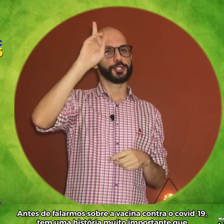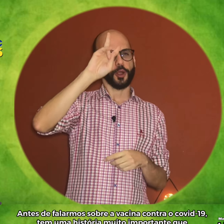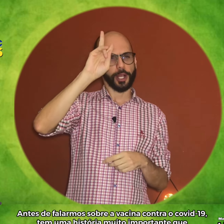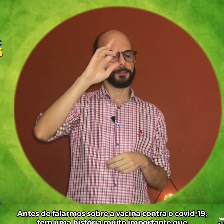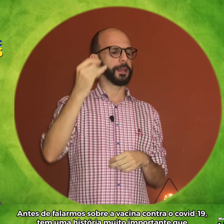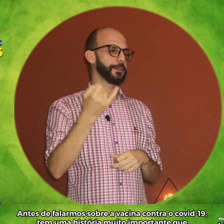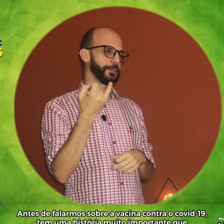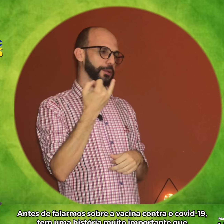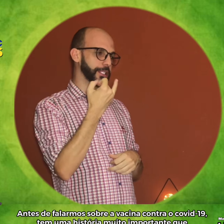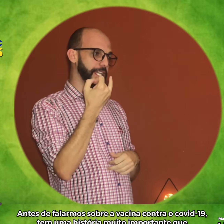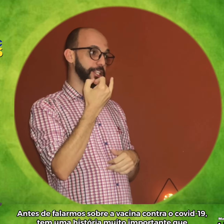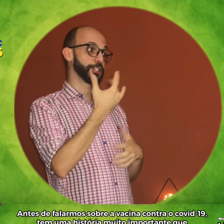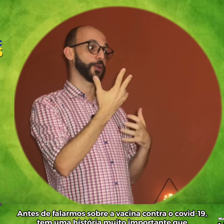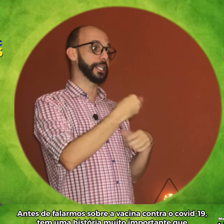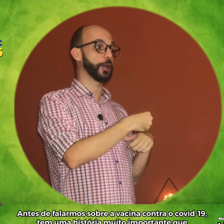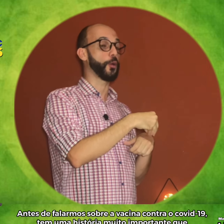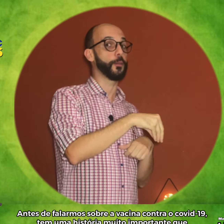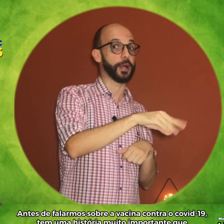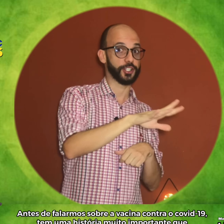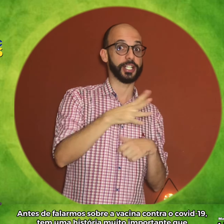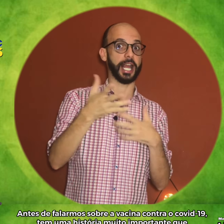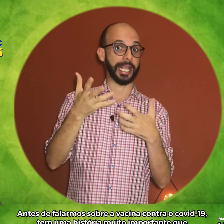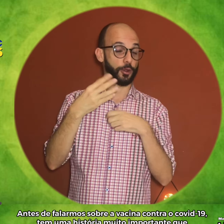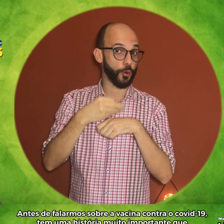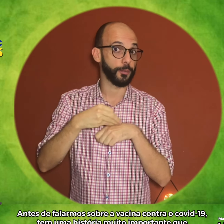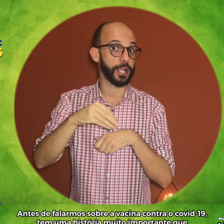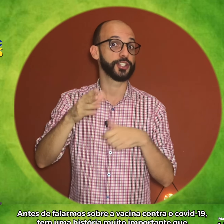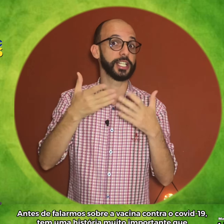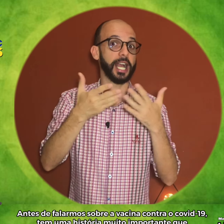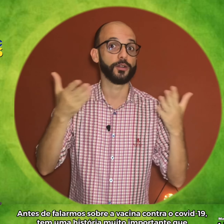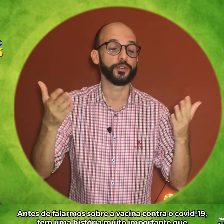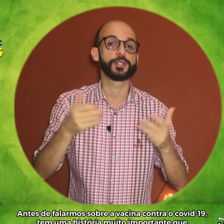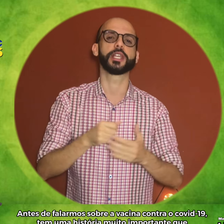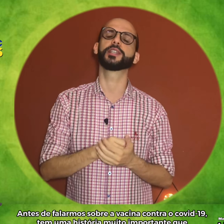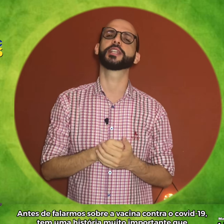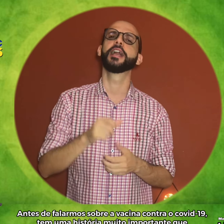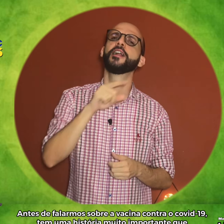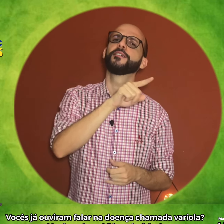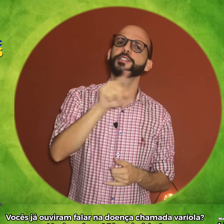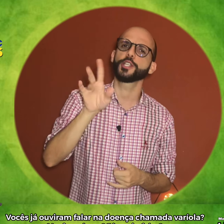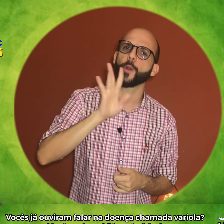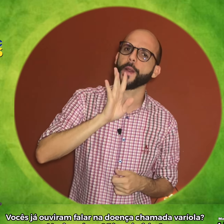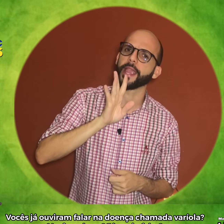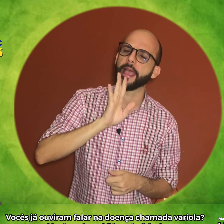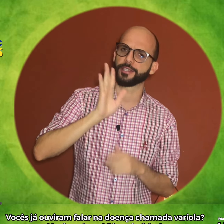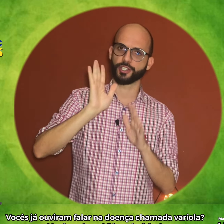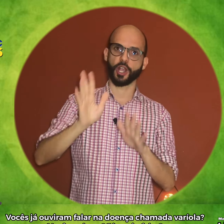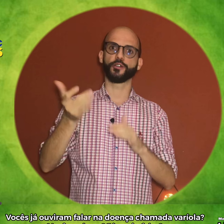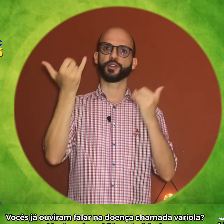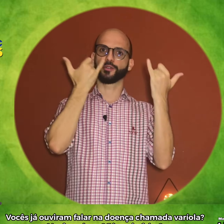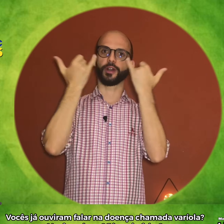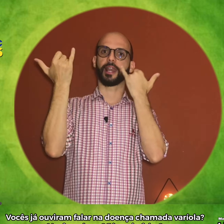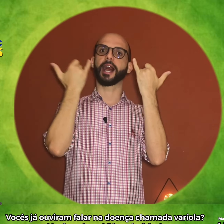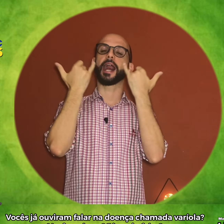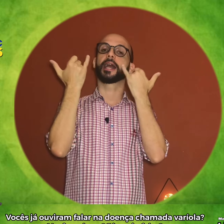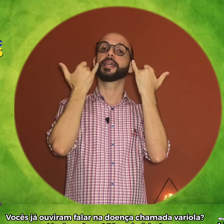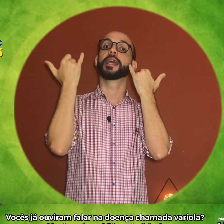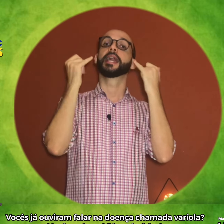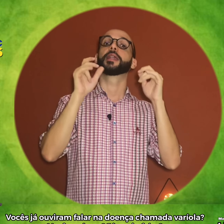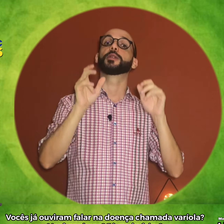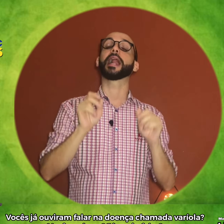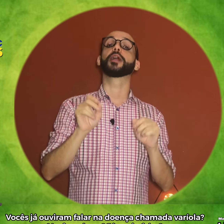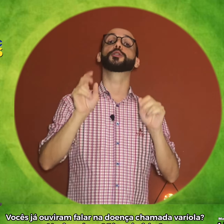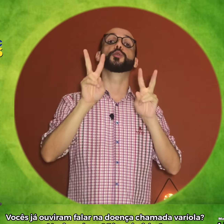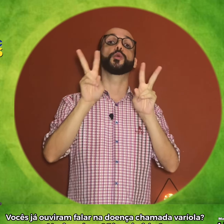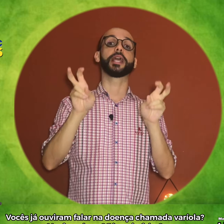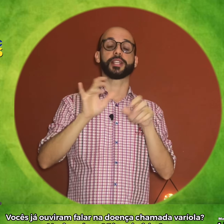tem uma história bem importante que eu queria compartilhar, que eu queria compartilhar com vocês. Vocês conhecem, já ouviram falar aí